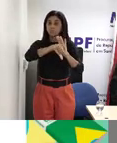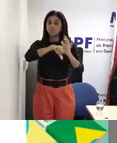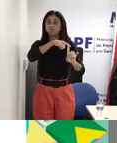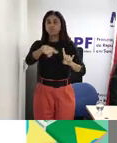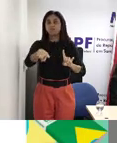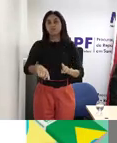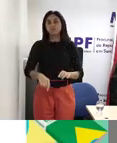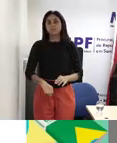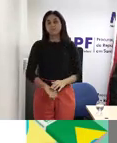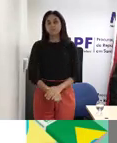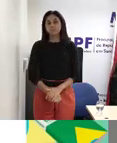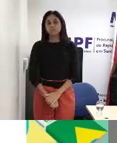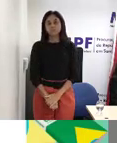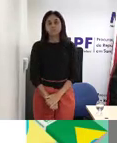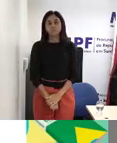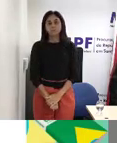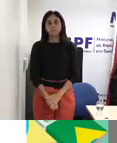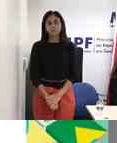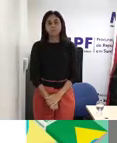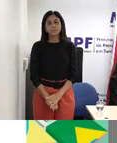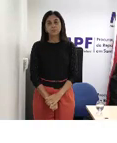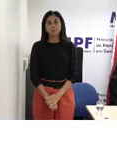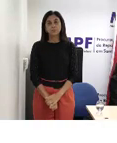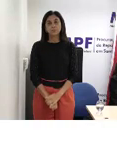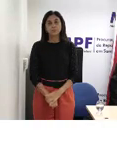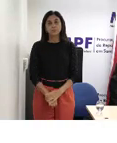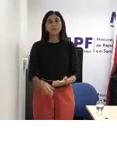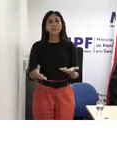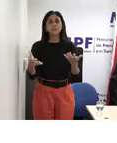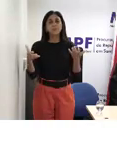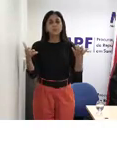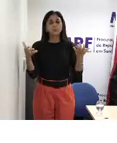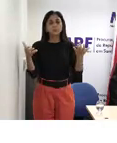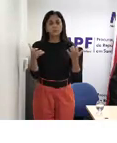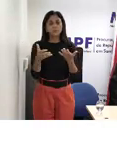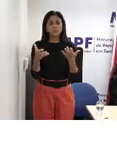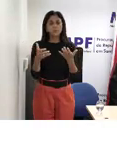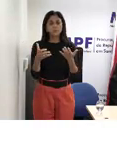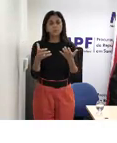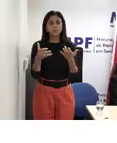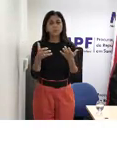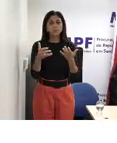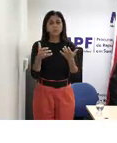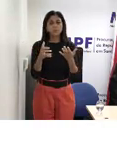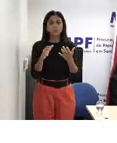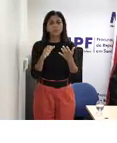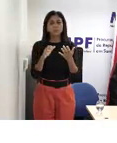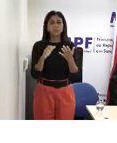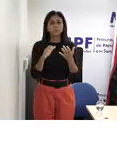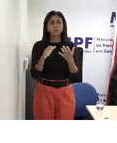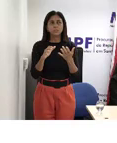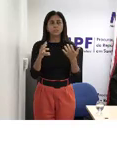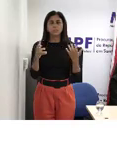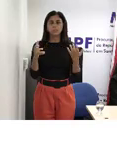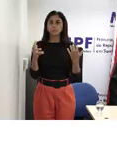E por que houve essa macro proteção por causa desses dados alarm aqui eu acho que teve